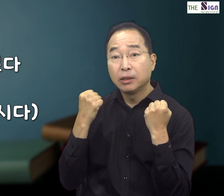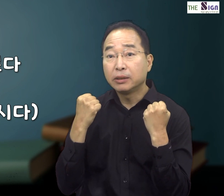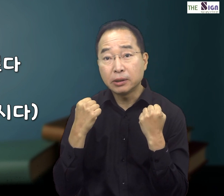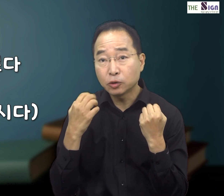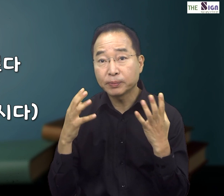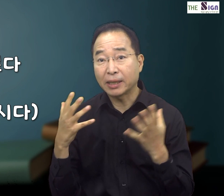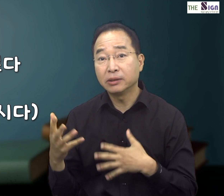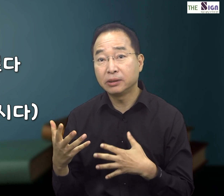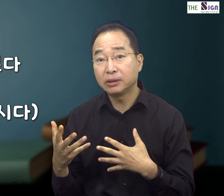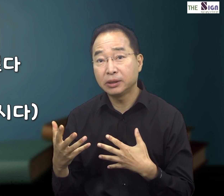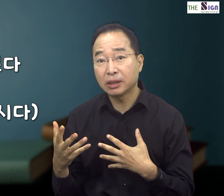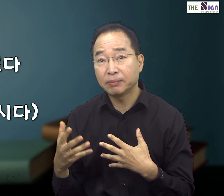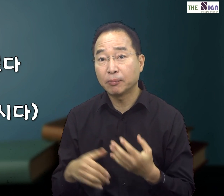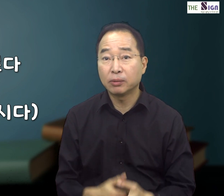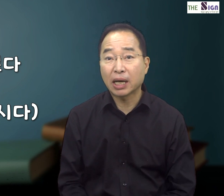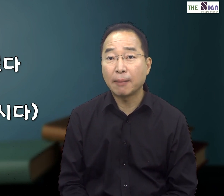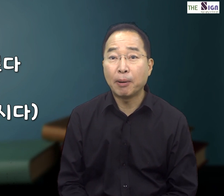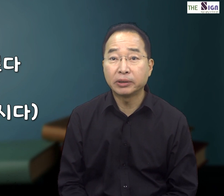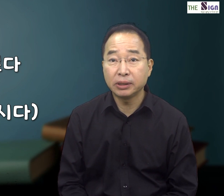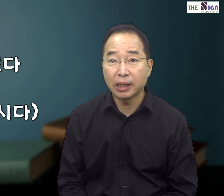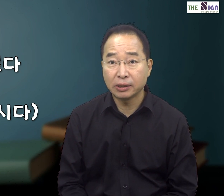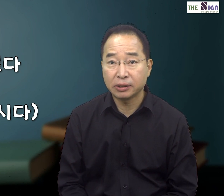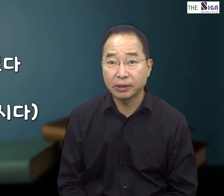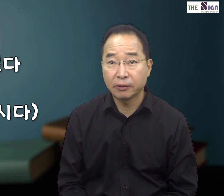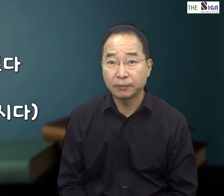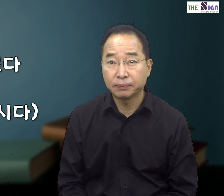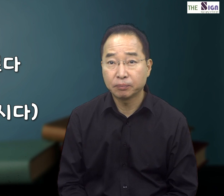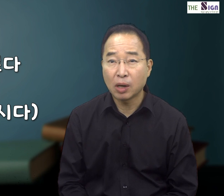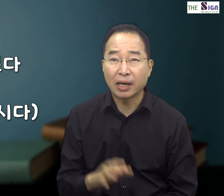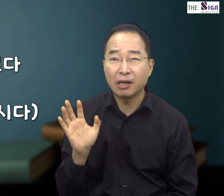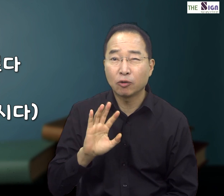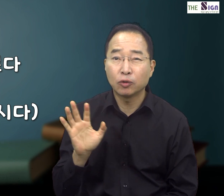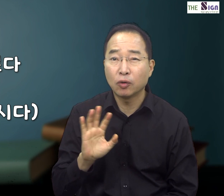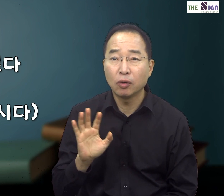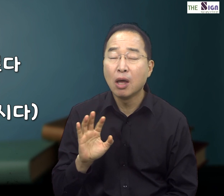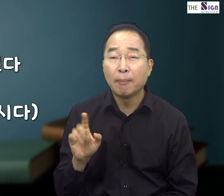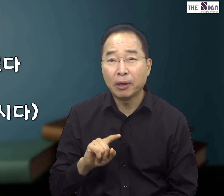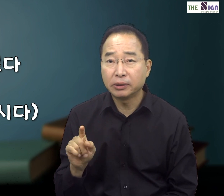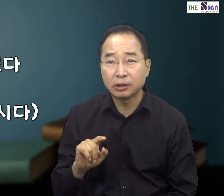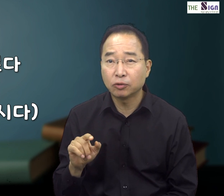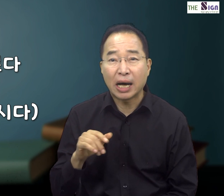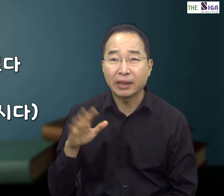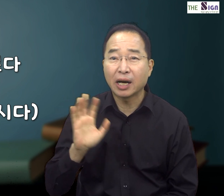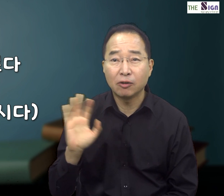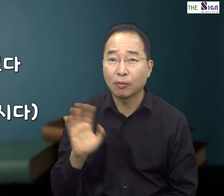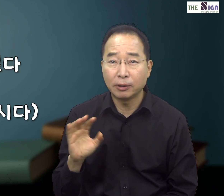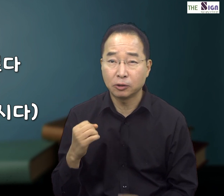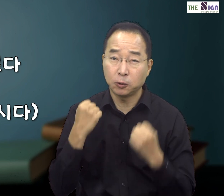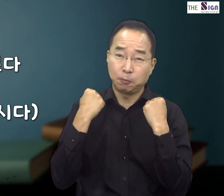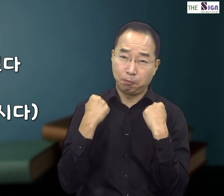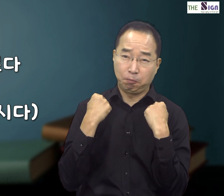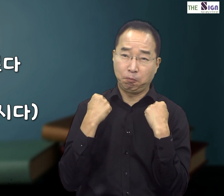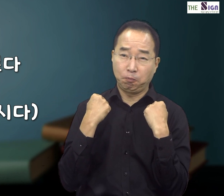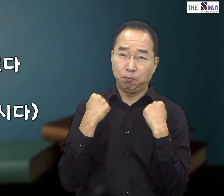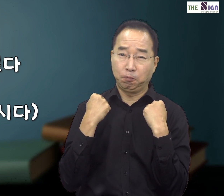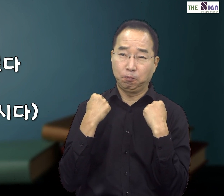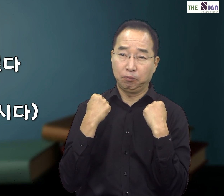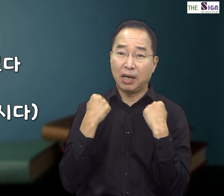이때는 좀 다른 뜻이 됩니다. 뭐냐면 약간 버틴다는 뜻이에요. 뭐 안 하려고 버티고 안 나가려고 버티고